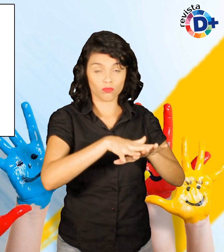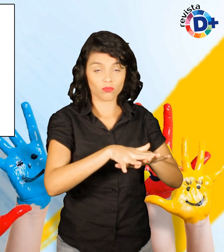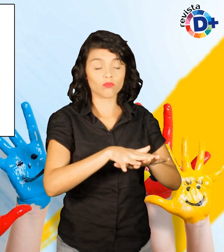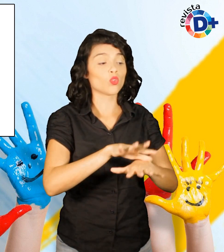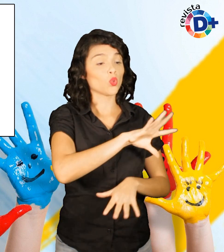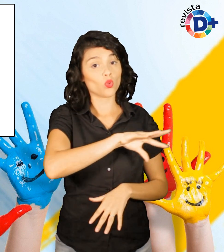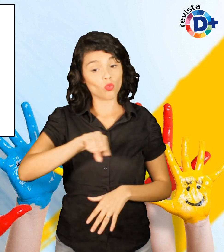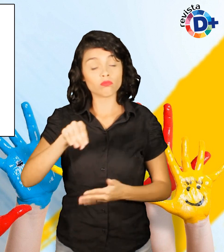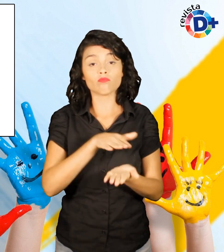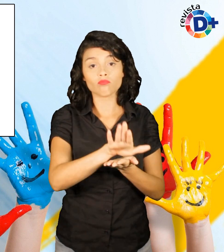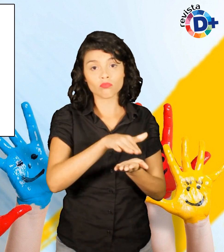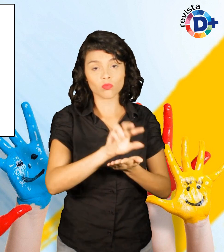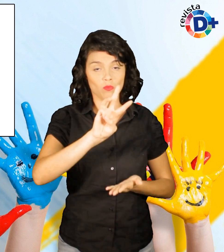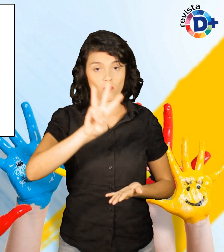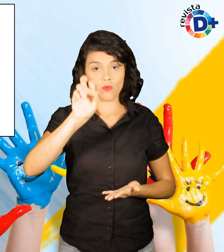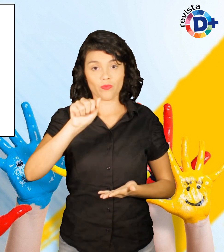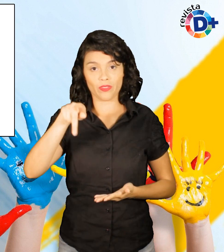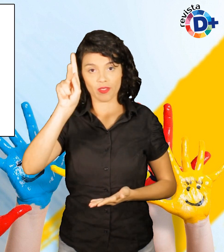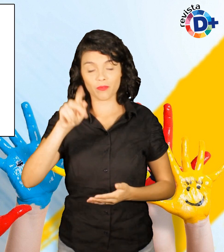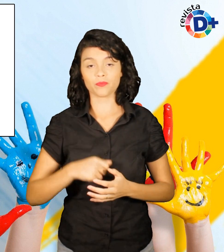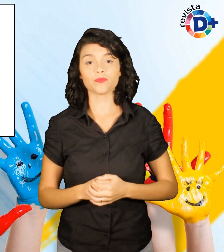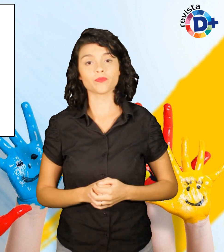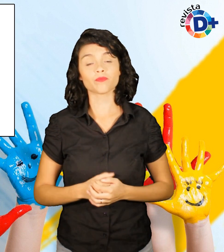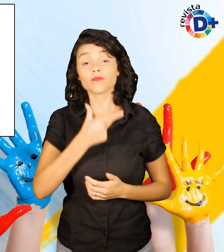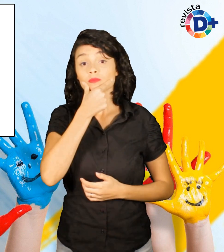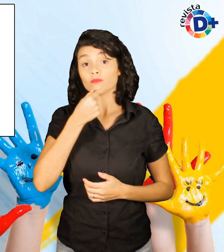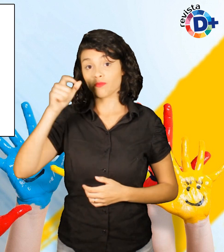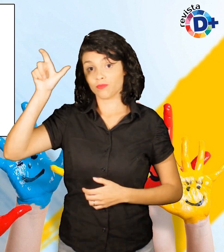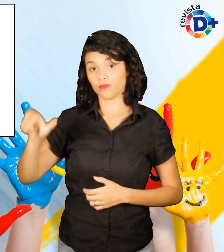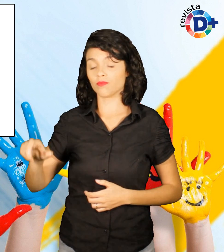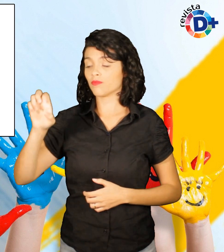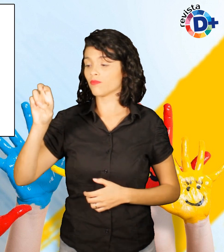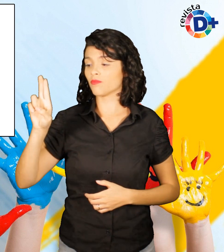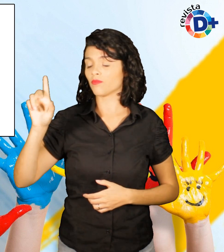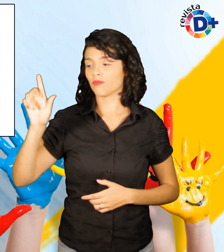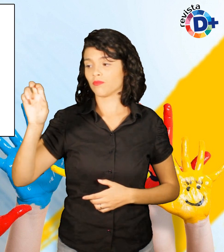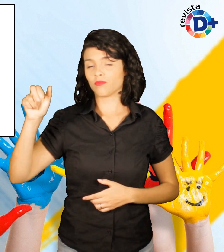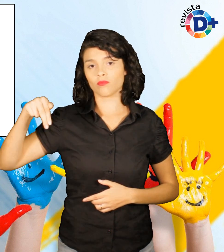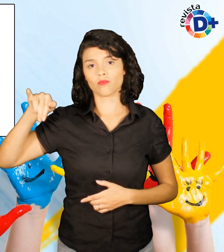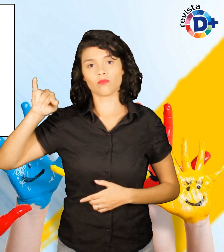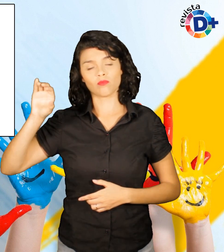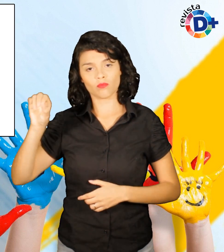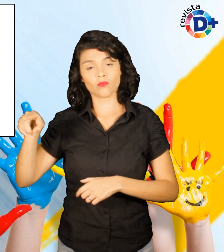Wake Editora. Eugênio Cunha, doutor em educação,